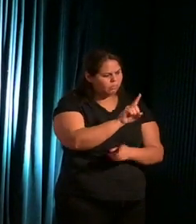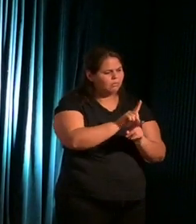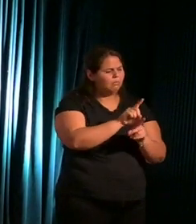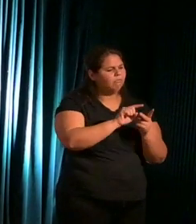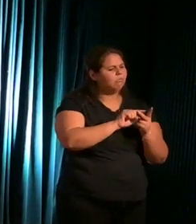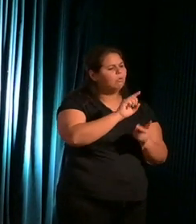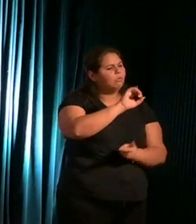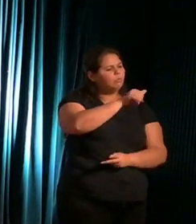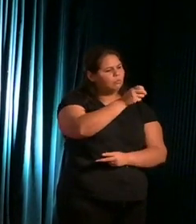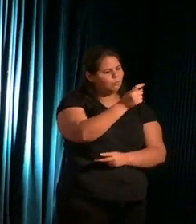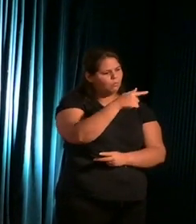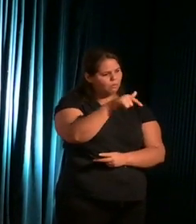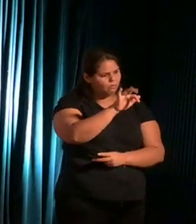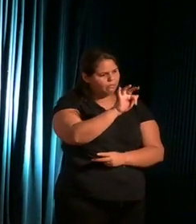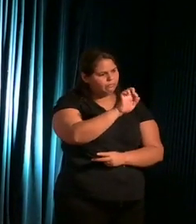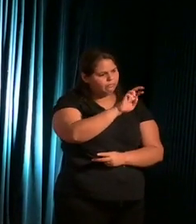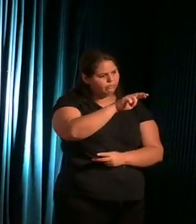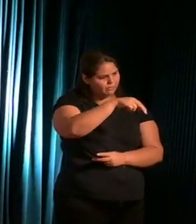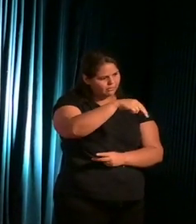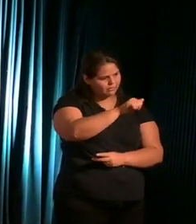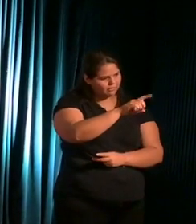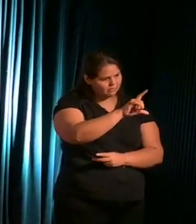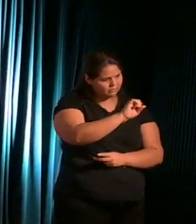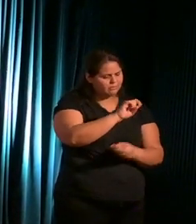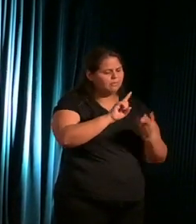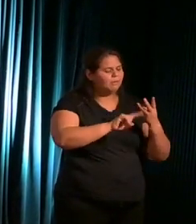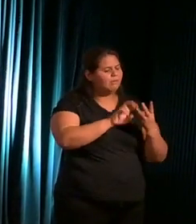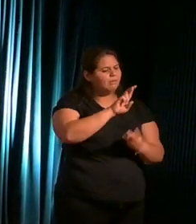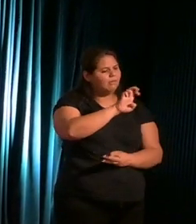Fernandes, né? Renata Bittencourt,